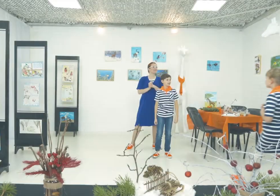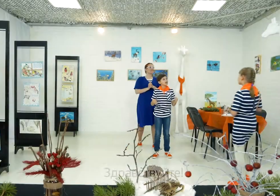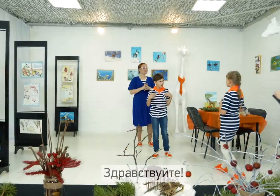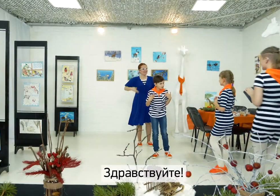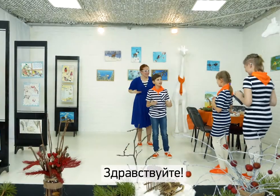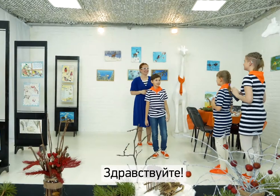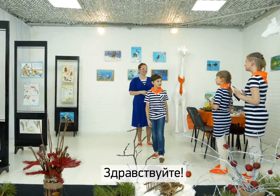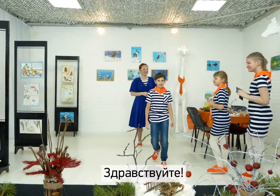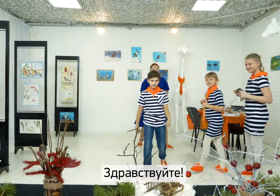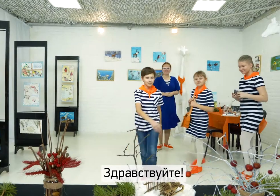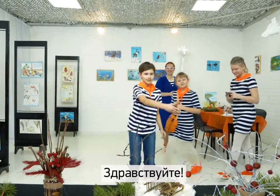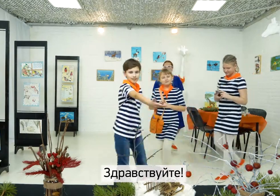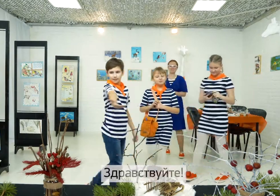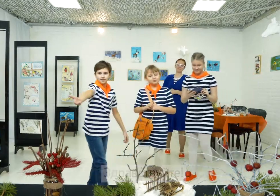Здравствуйте. Здравствуйте. Здравствуйте.